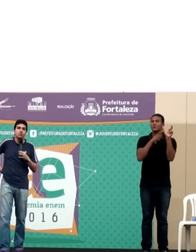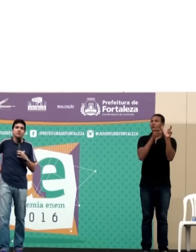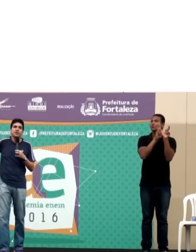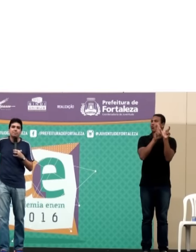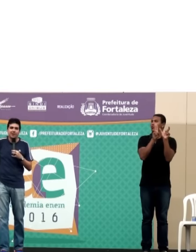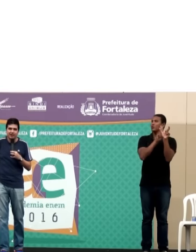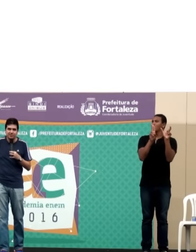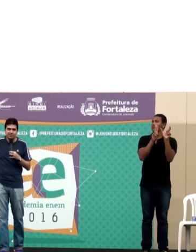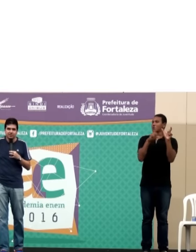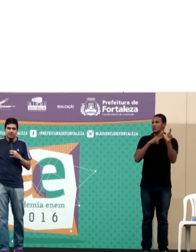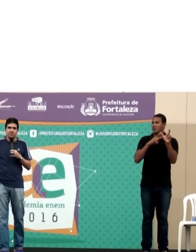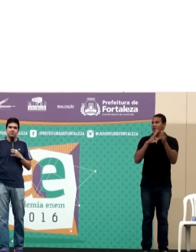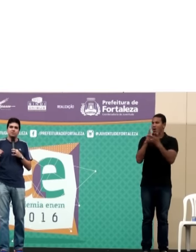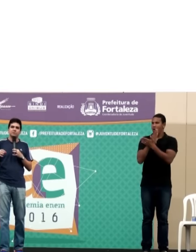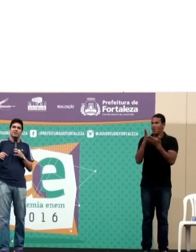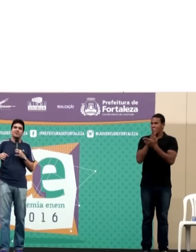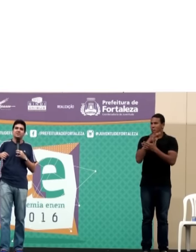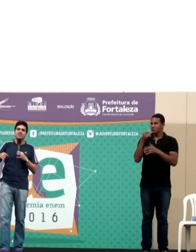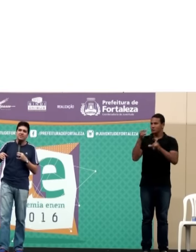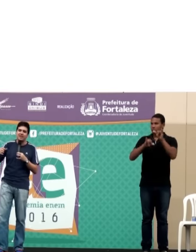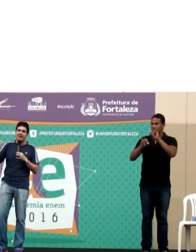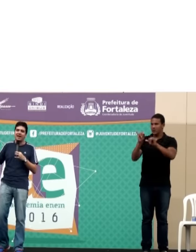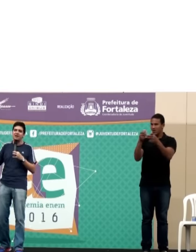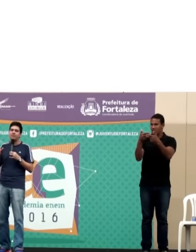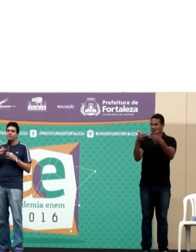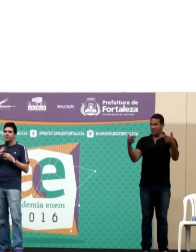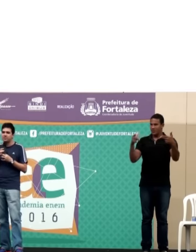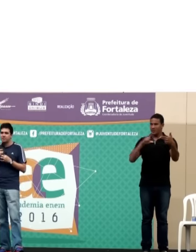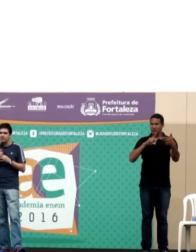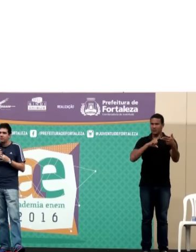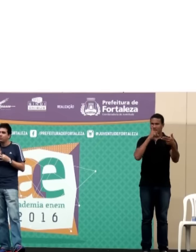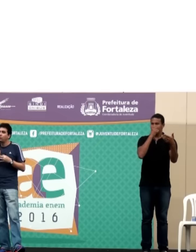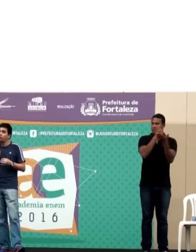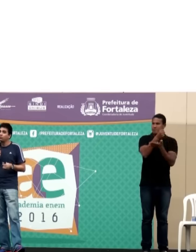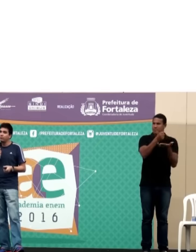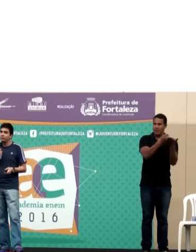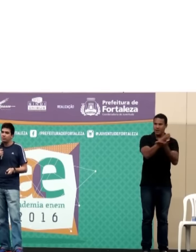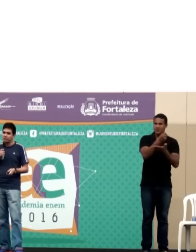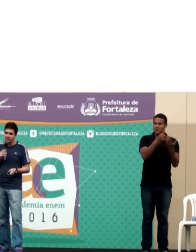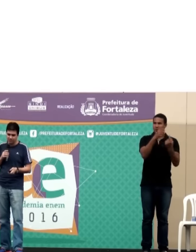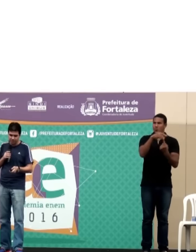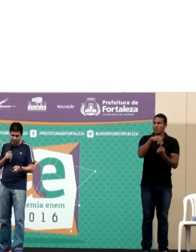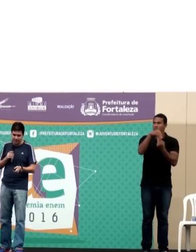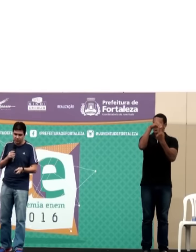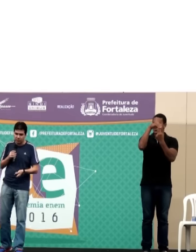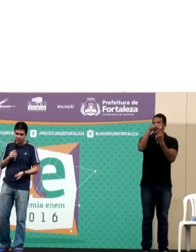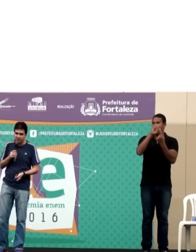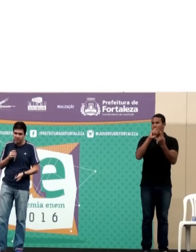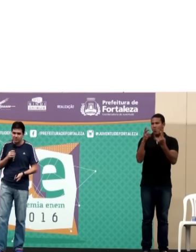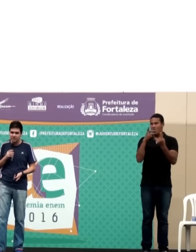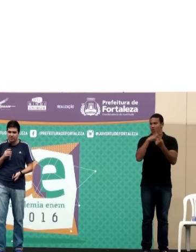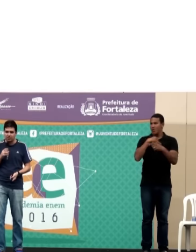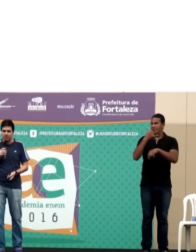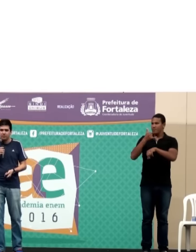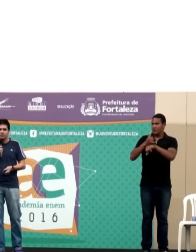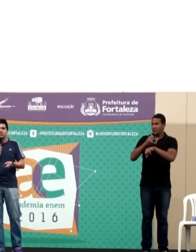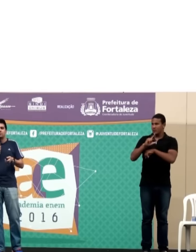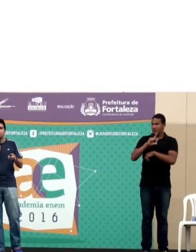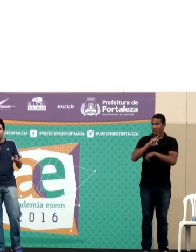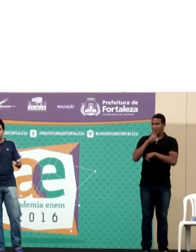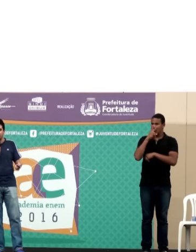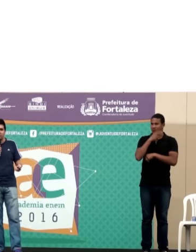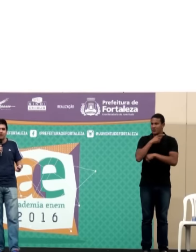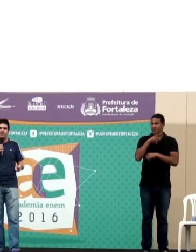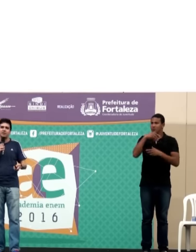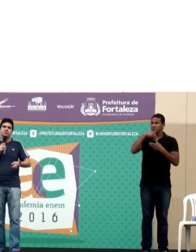formam uma única base. São os metais que têm carga fixa ou número de oxidação fixo, que são esses aqui, ó.